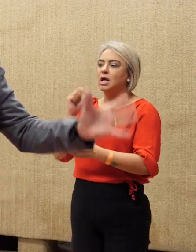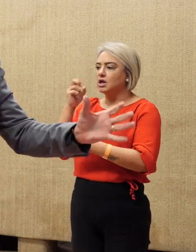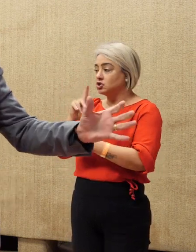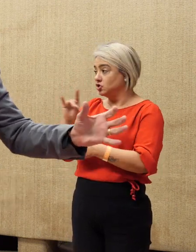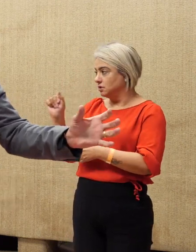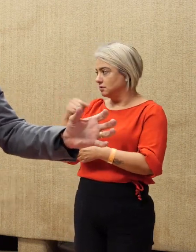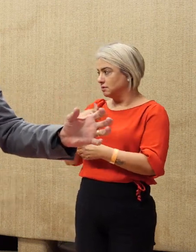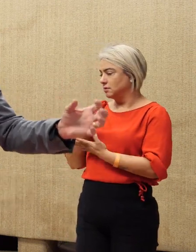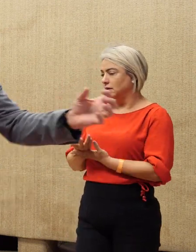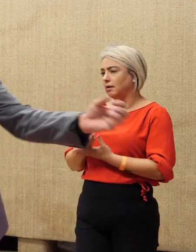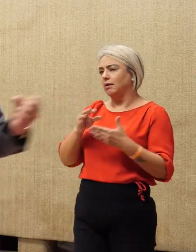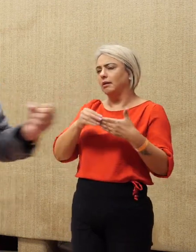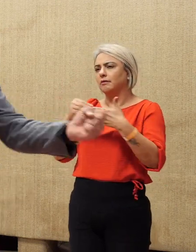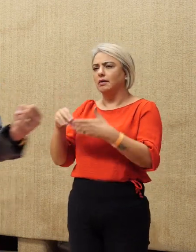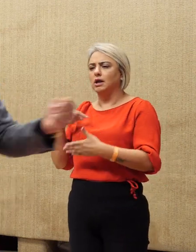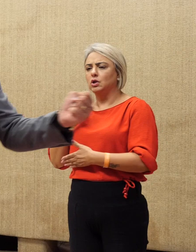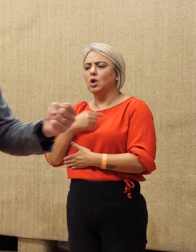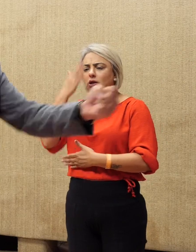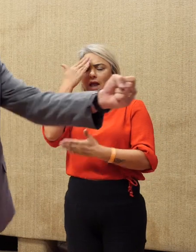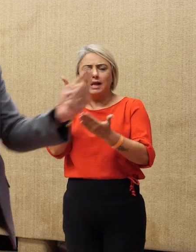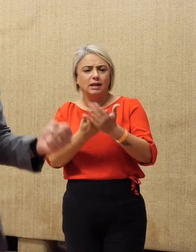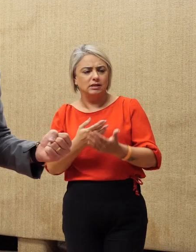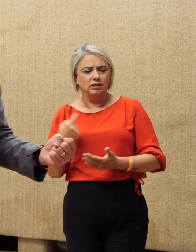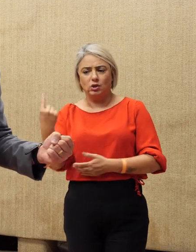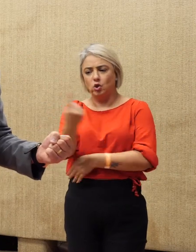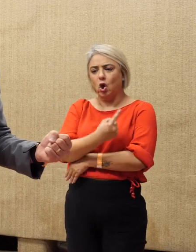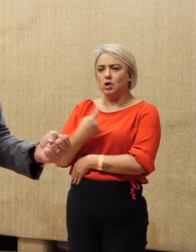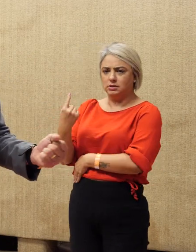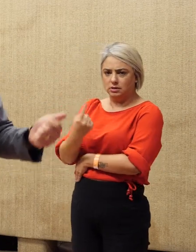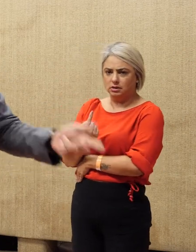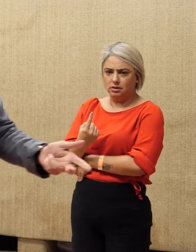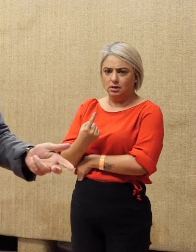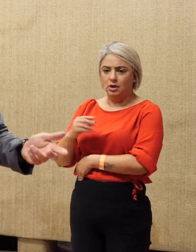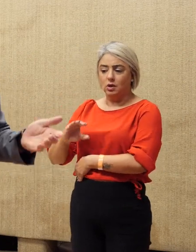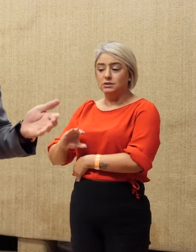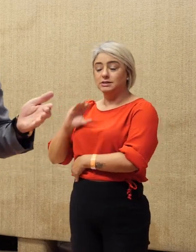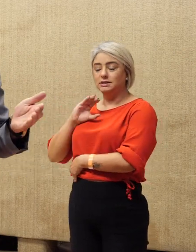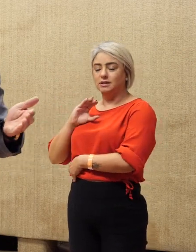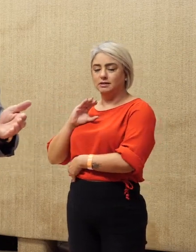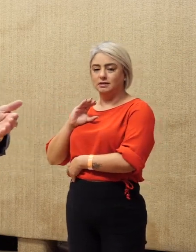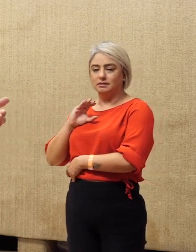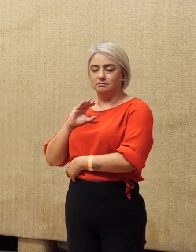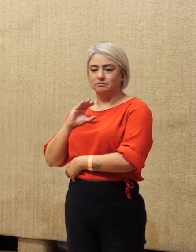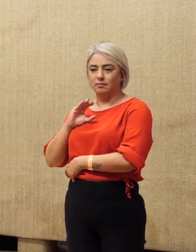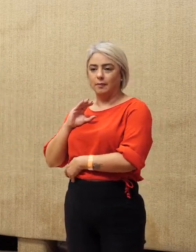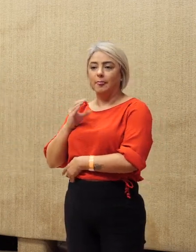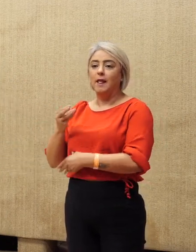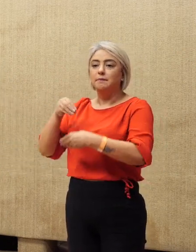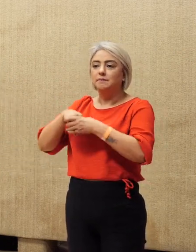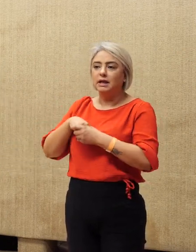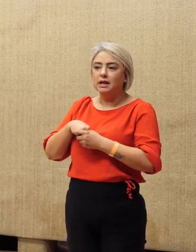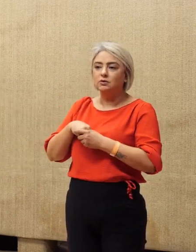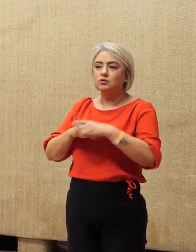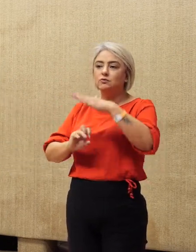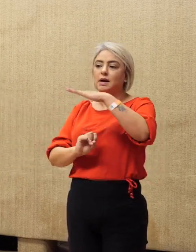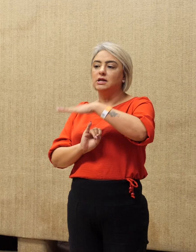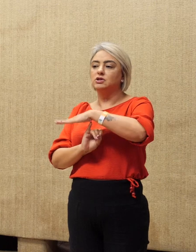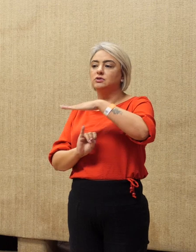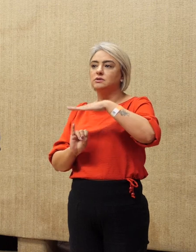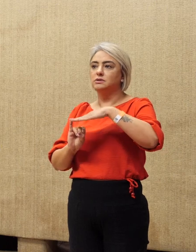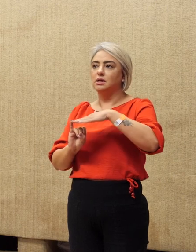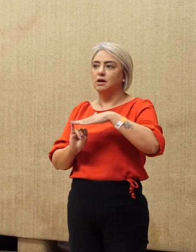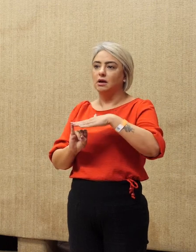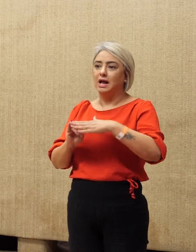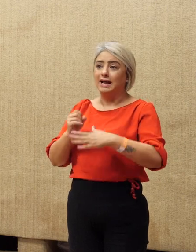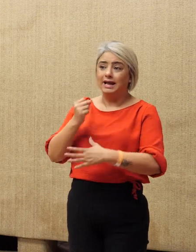levar aquilo que a gente acredita, nós aqui, como cidadania, para dentro de uma instituição.